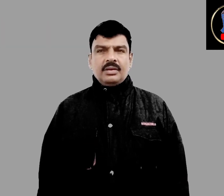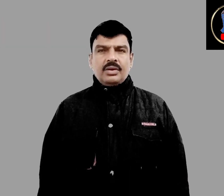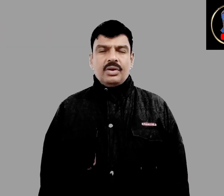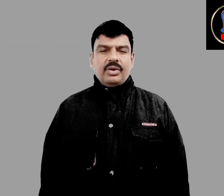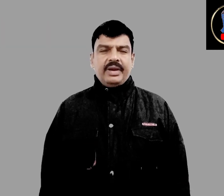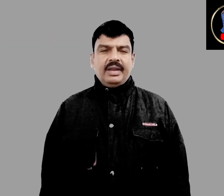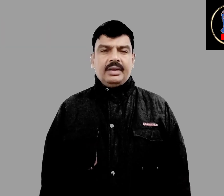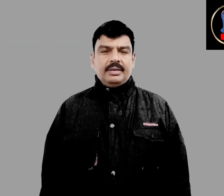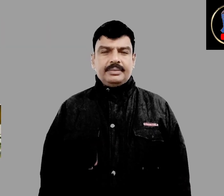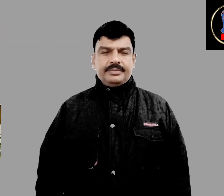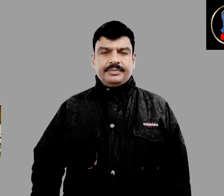ऑयल।